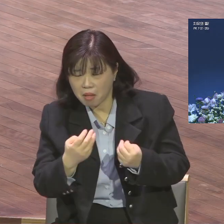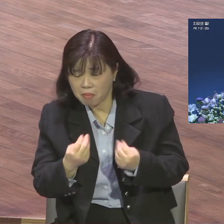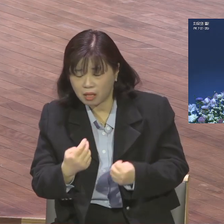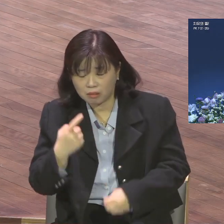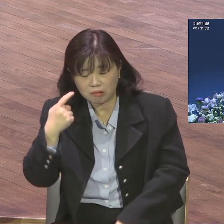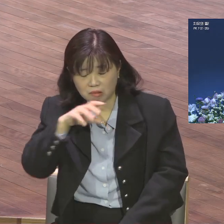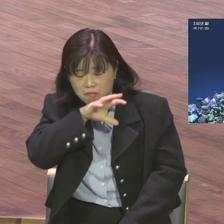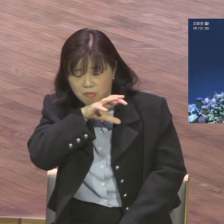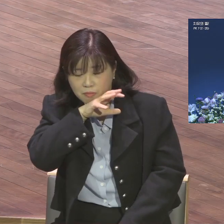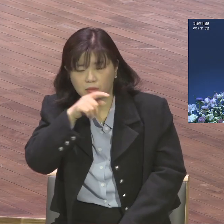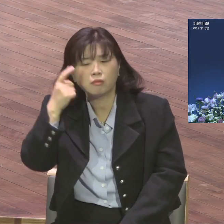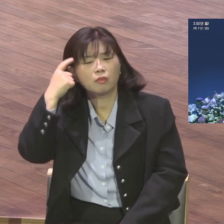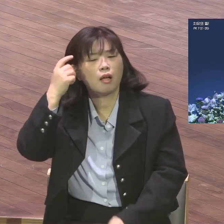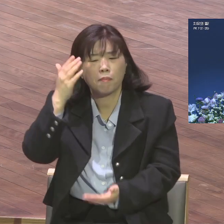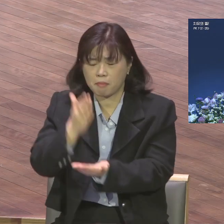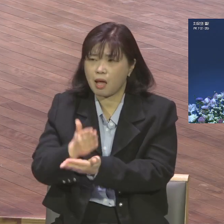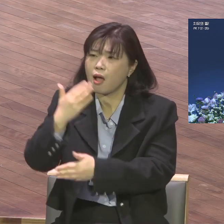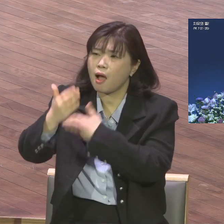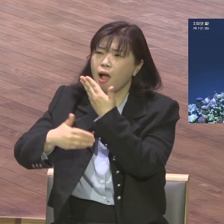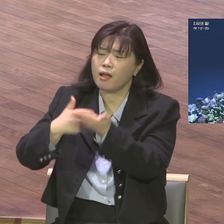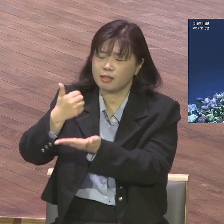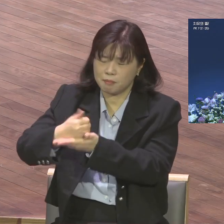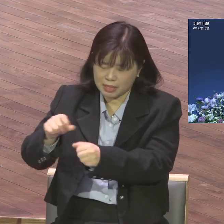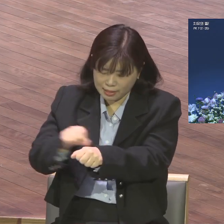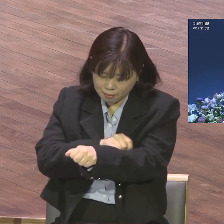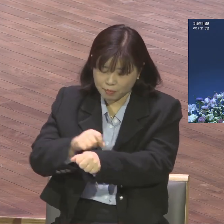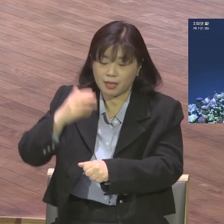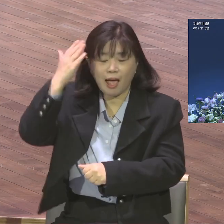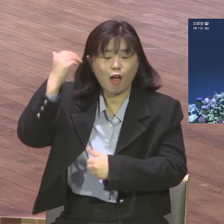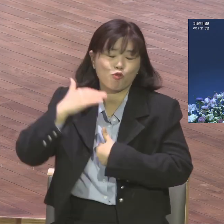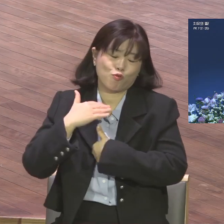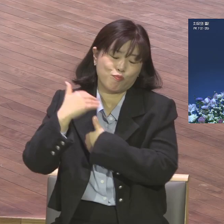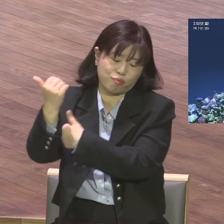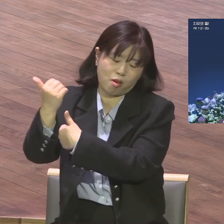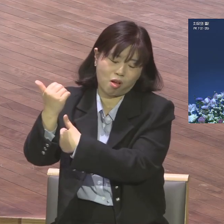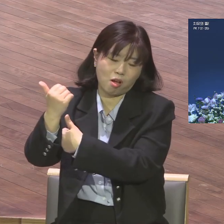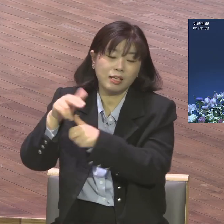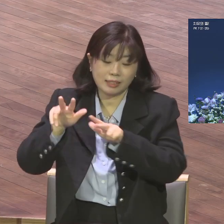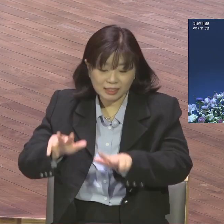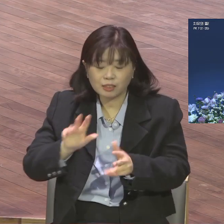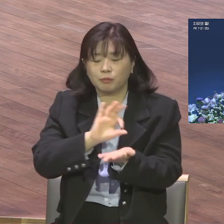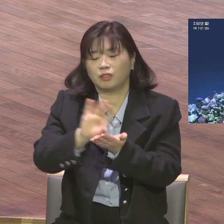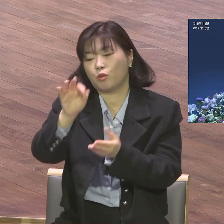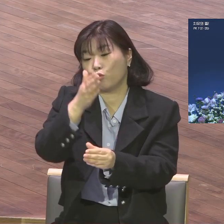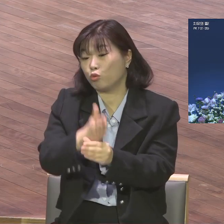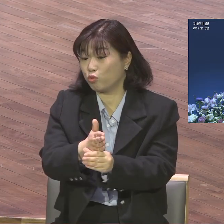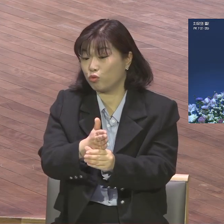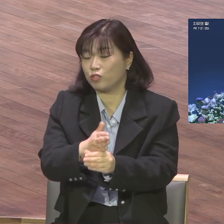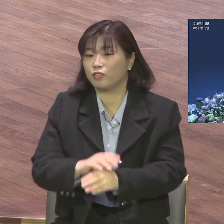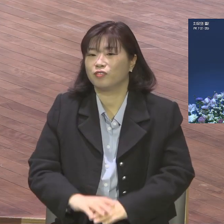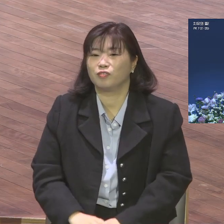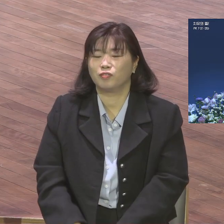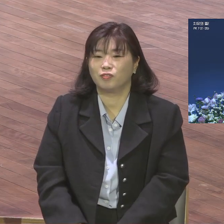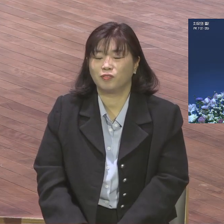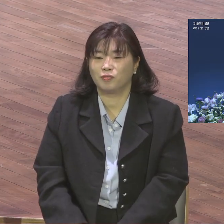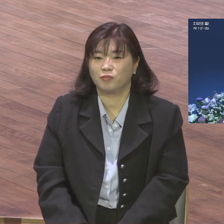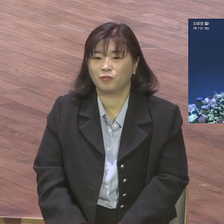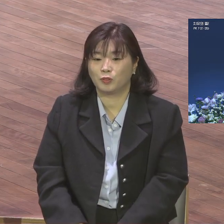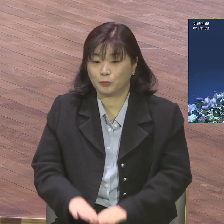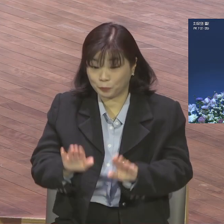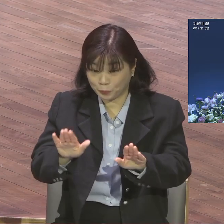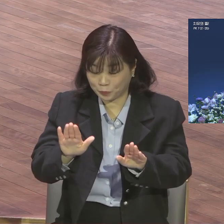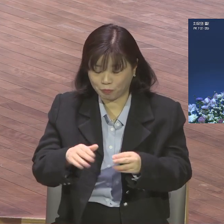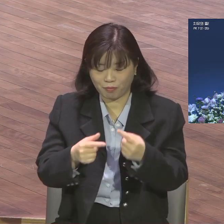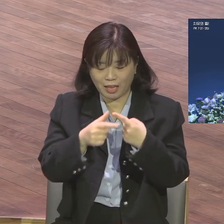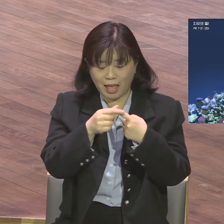그래 속지 않는 겁니다. 이 세 가지 뜰을 사역은요 어느 하나가 독립된 게 아니라 전부 다 연계가 되어